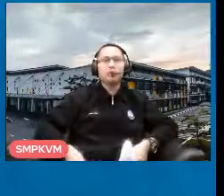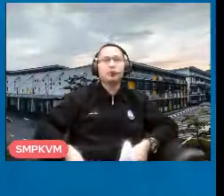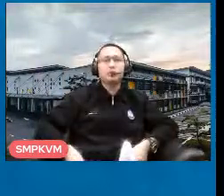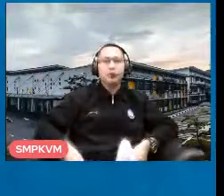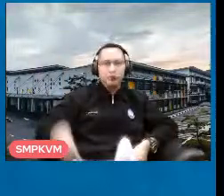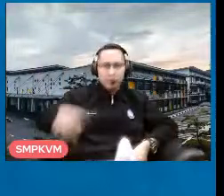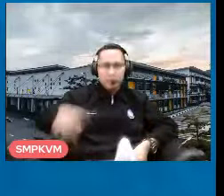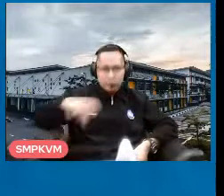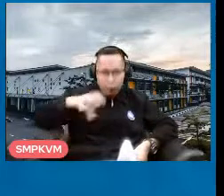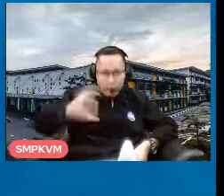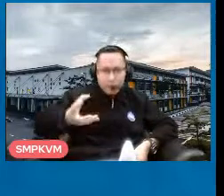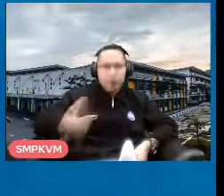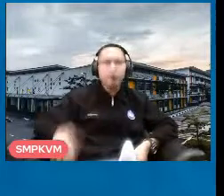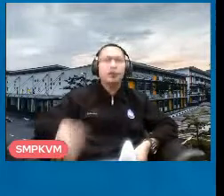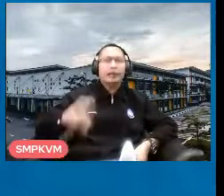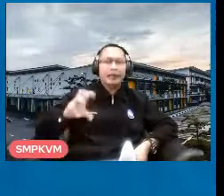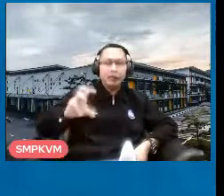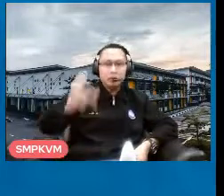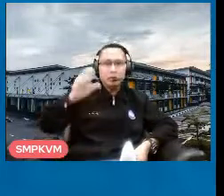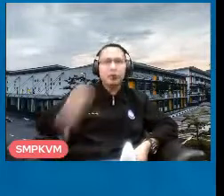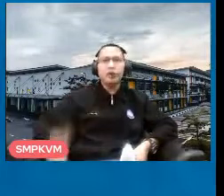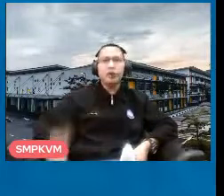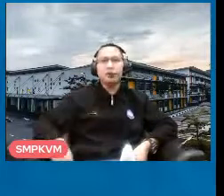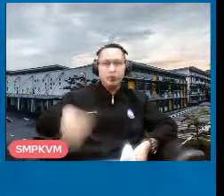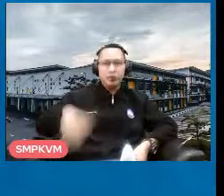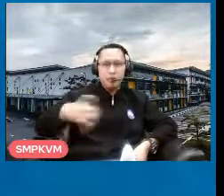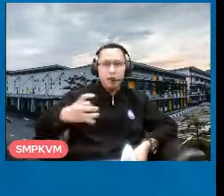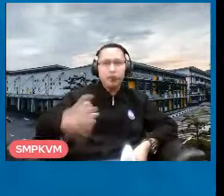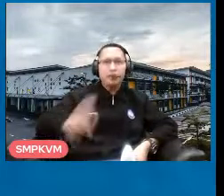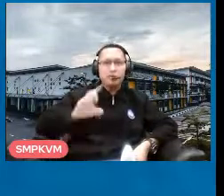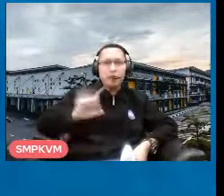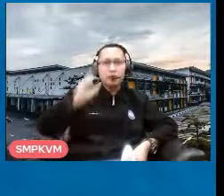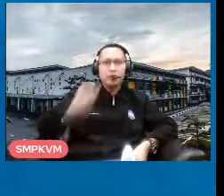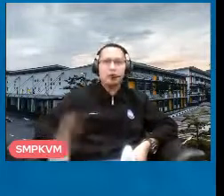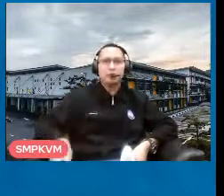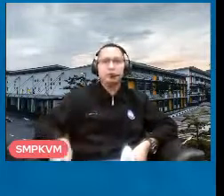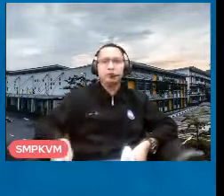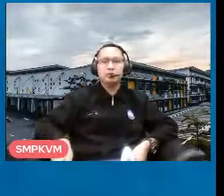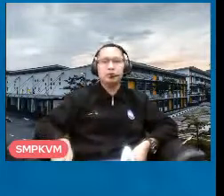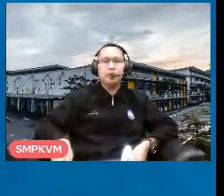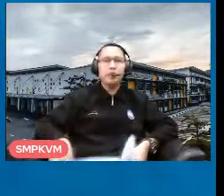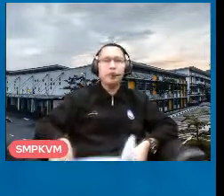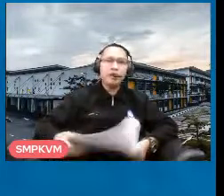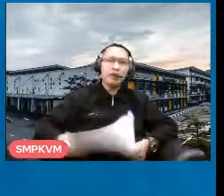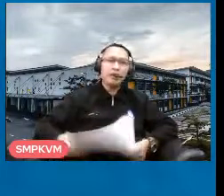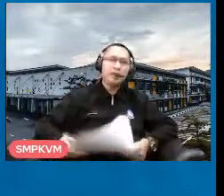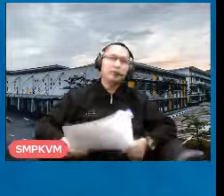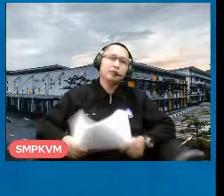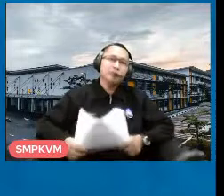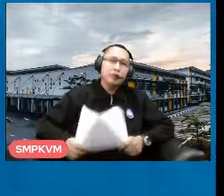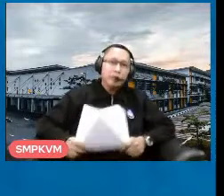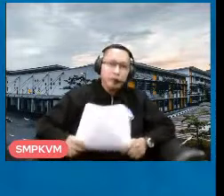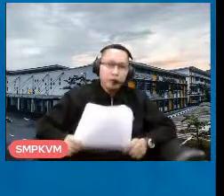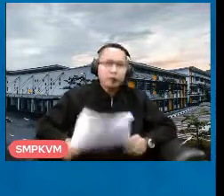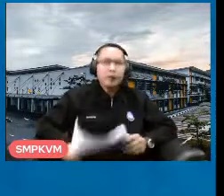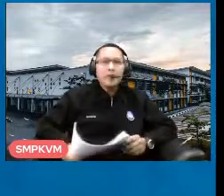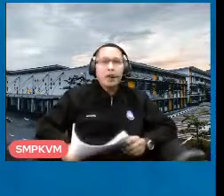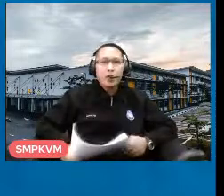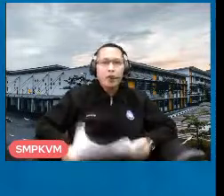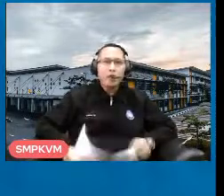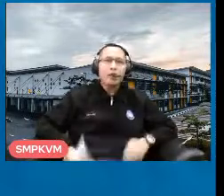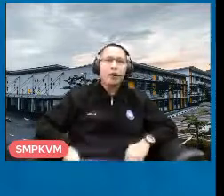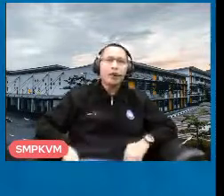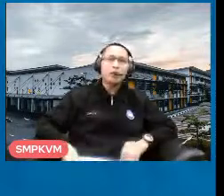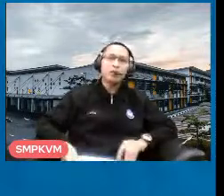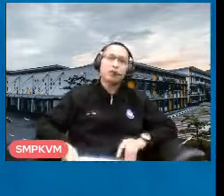rotan buat-buat lagi Ganteng Sekolah buat lagi buang sekolah tapi kenangan oleh tengok bawah tuh